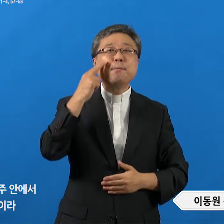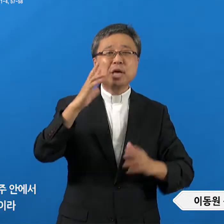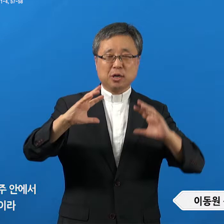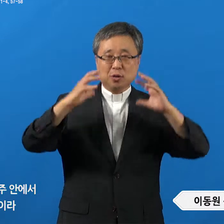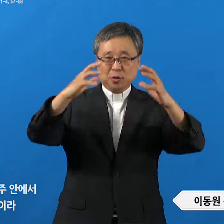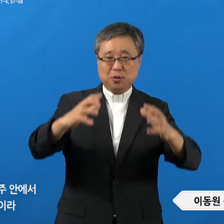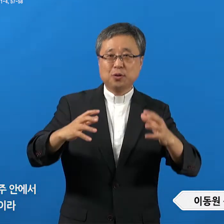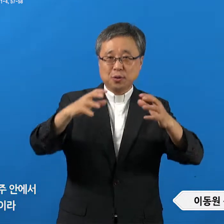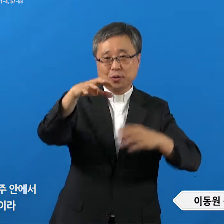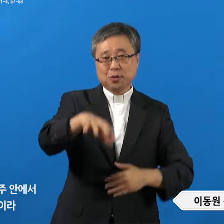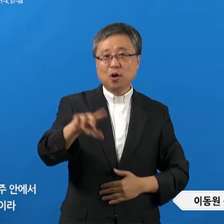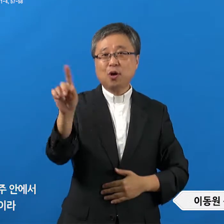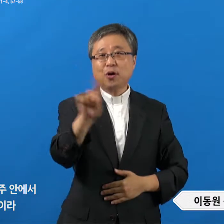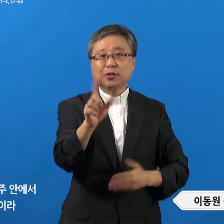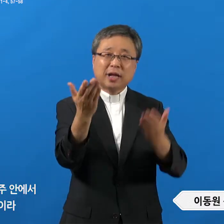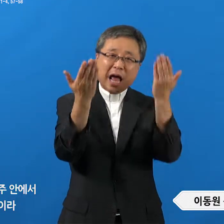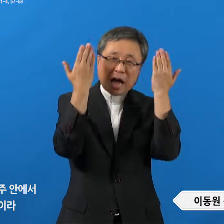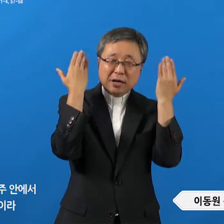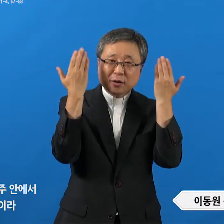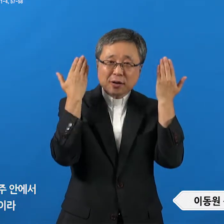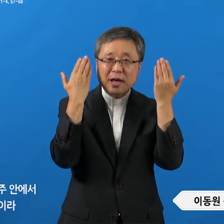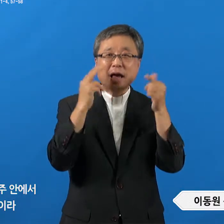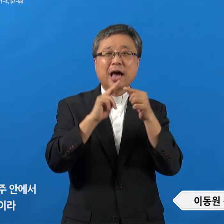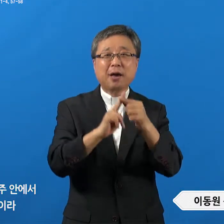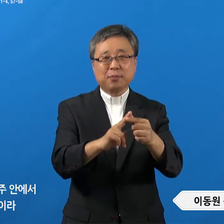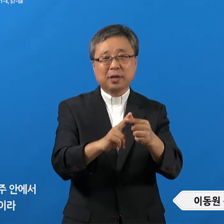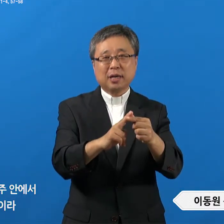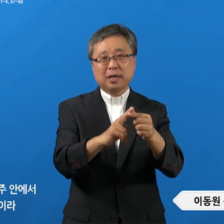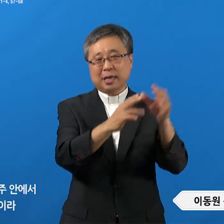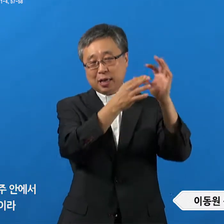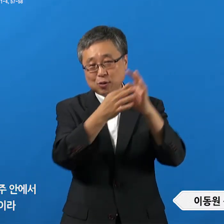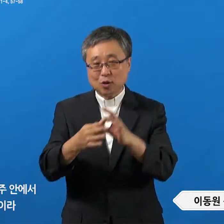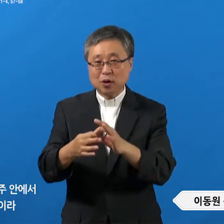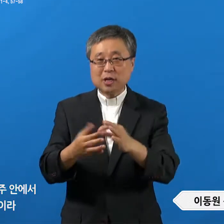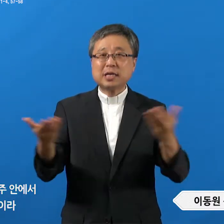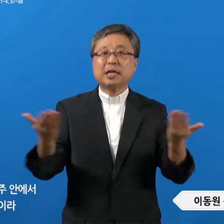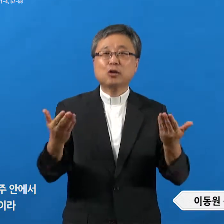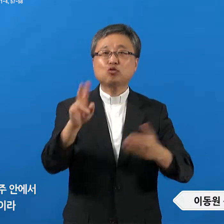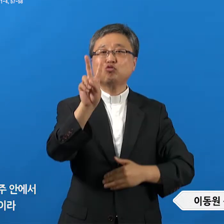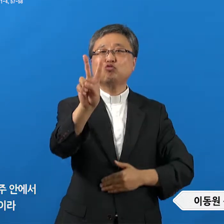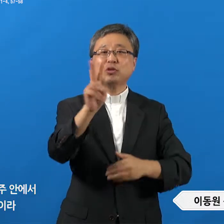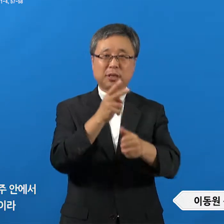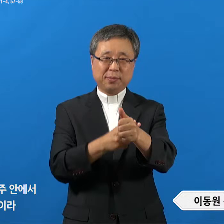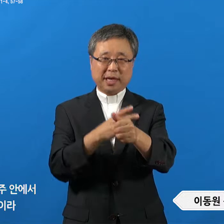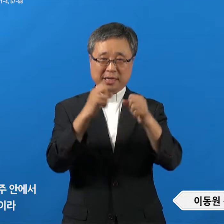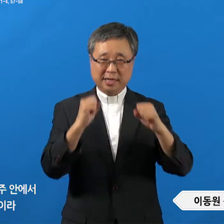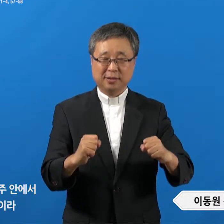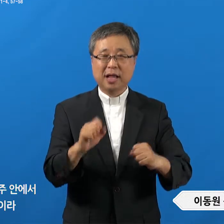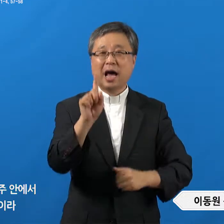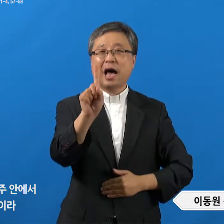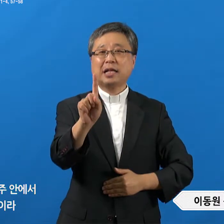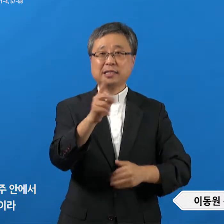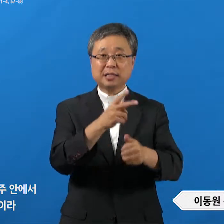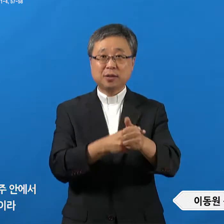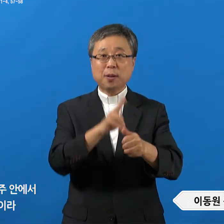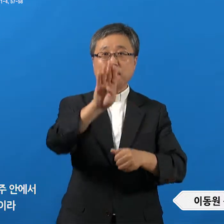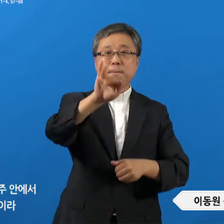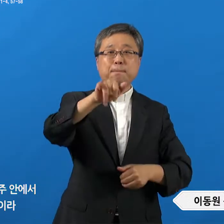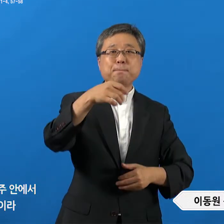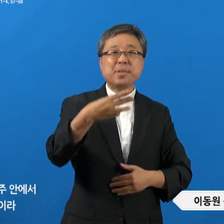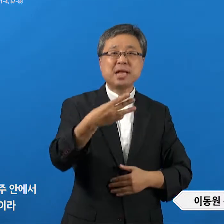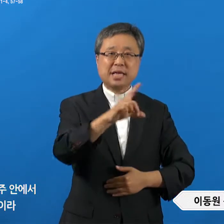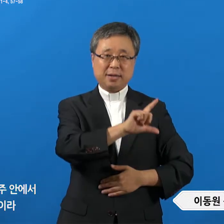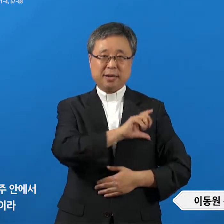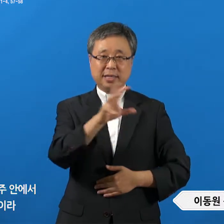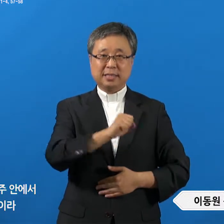미국의 어떤 학교에 함께 나란히 근무하고 있는 두 선생님이 계셨어요. 한 분은 빌이라는 이름을